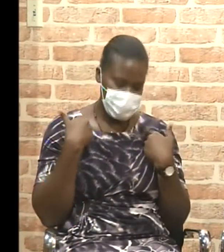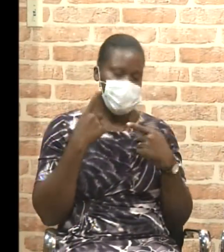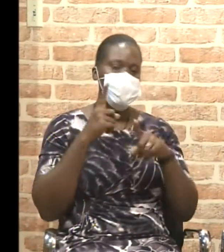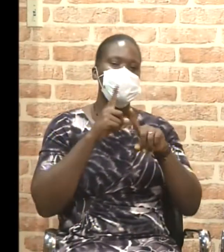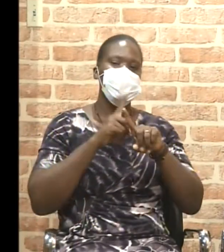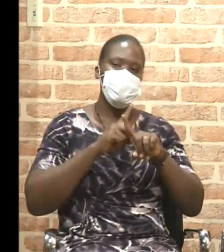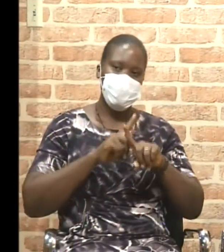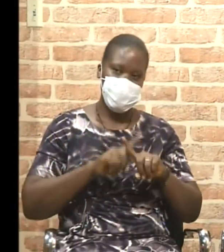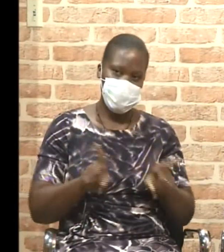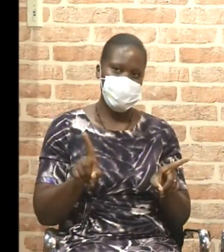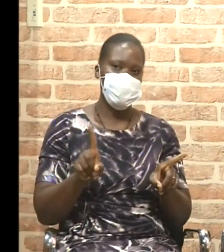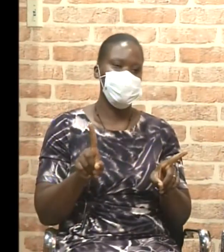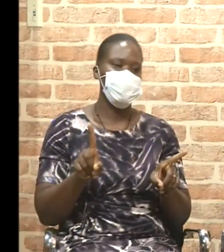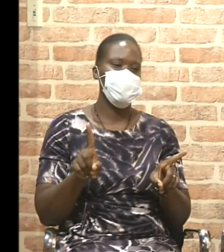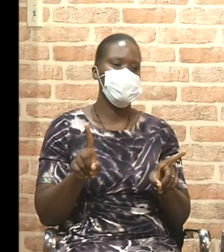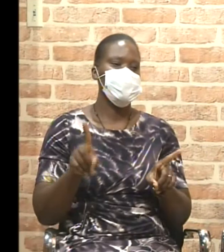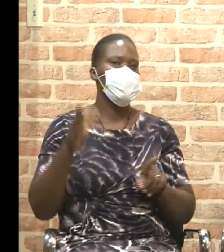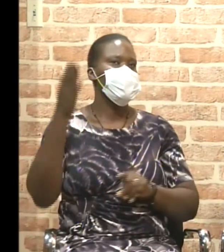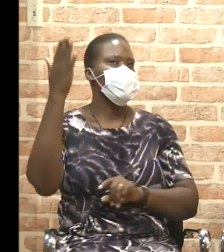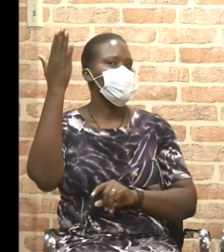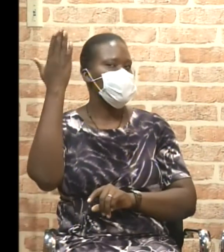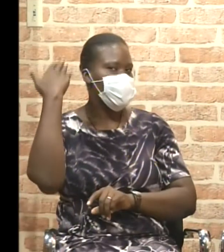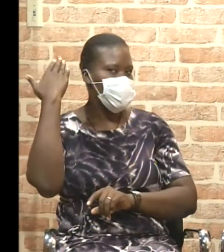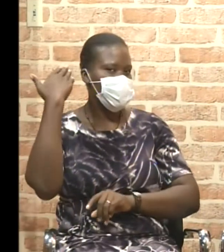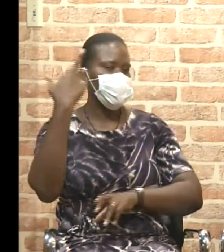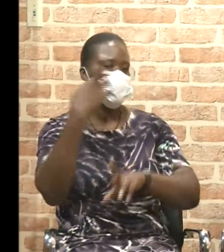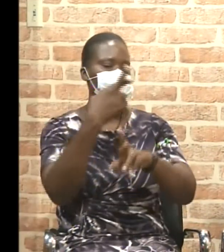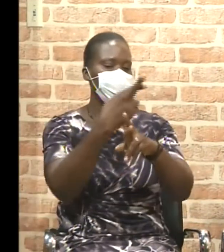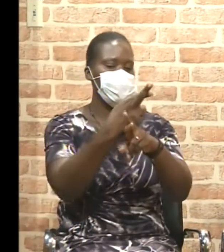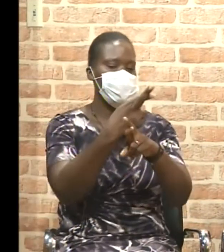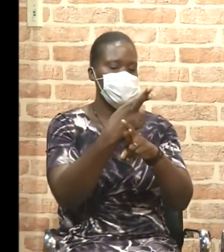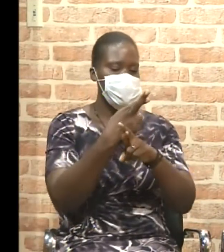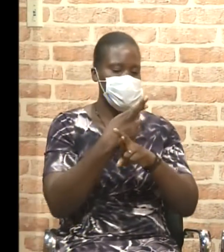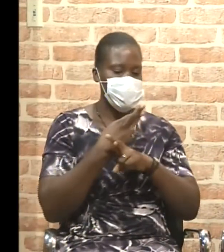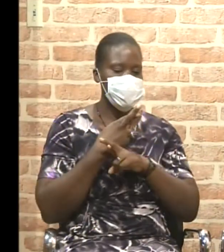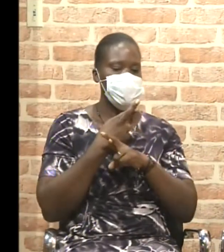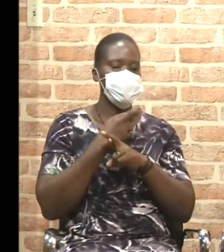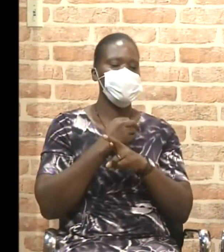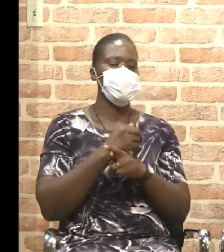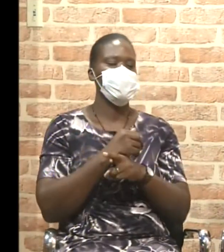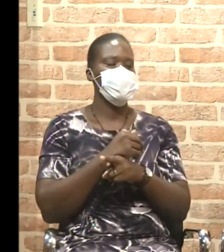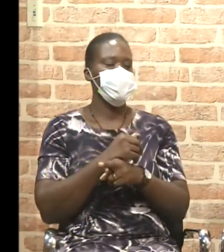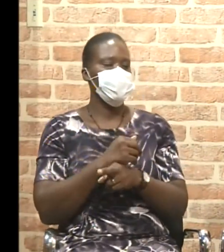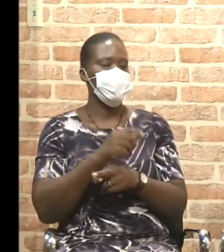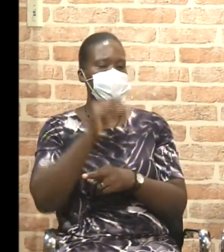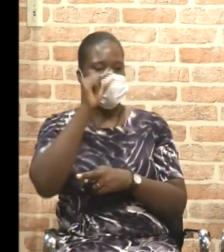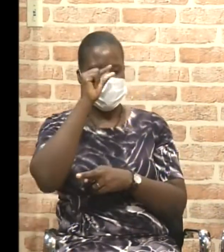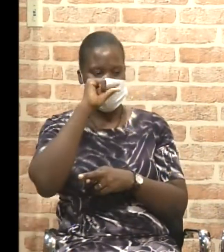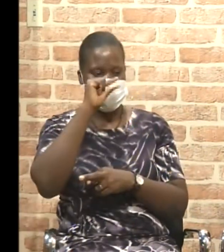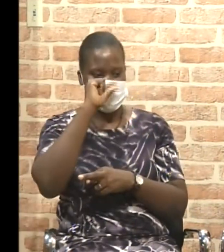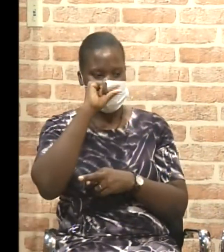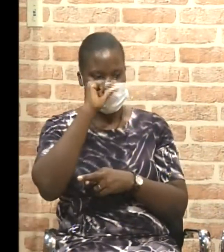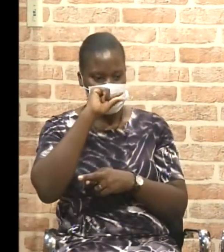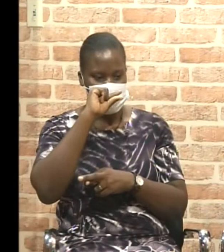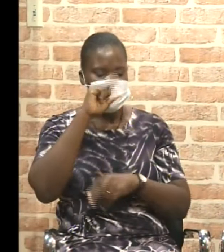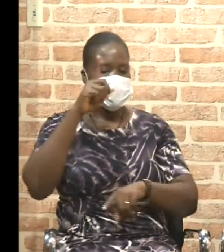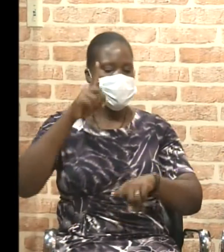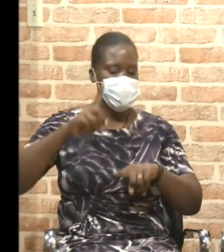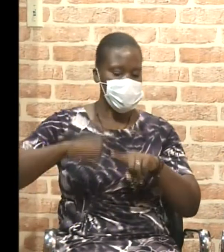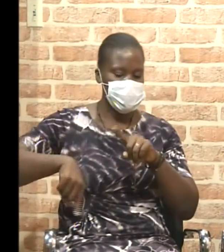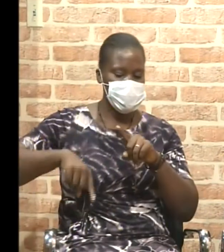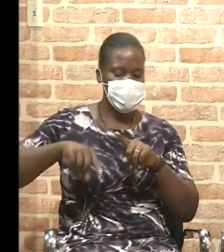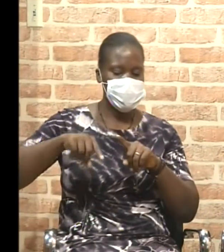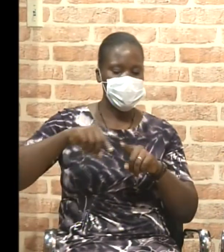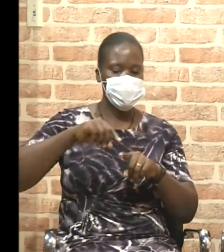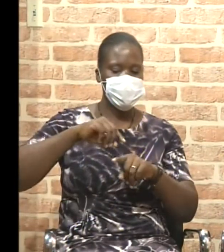et de tout, récemment, nous recevons une quantité de chlore de primature, mais qui pas capable toucher tout le monde, mais